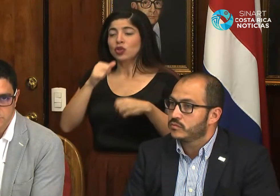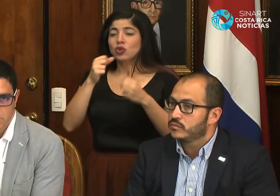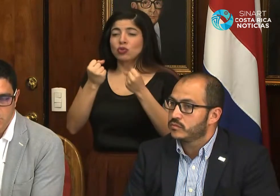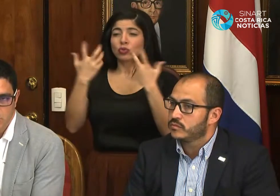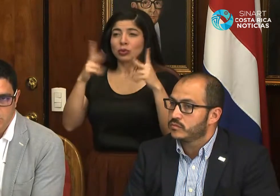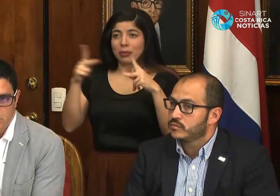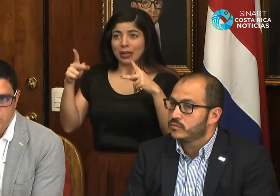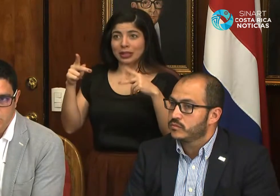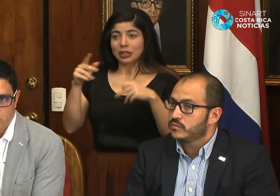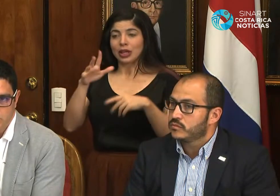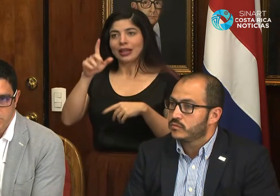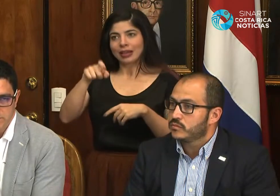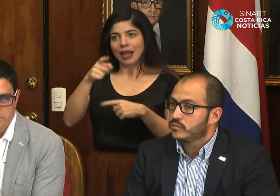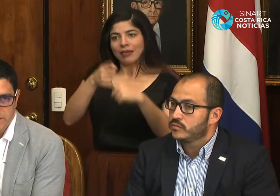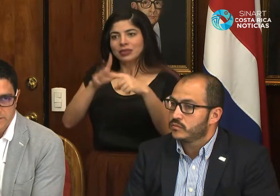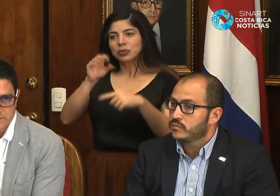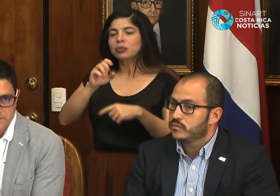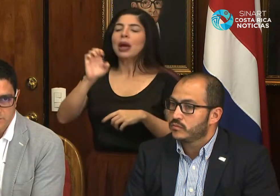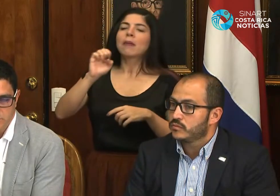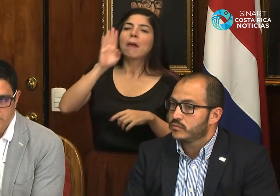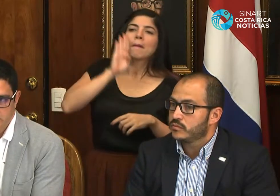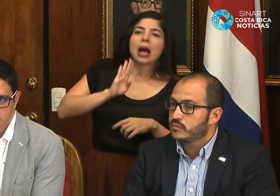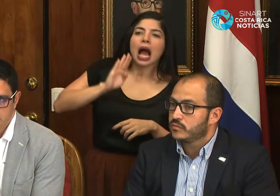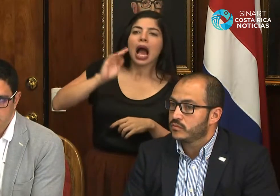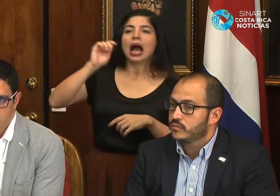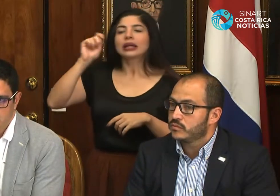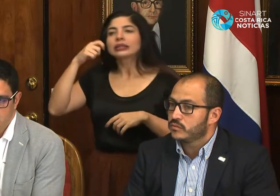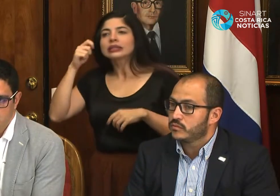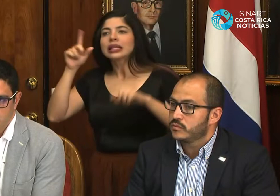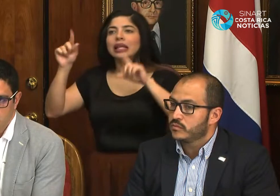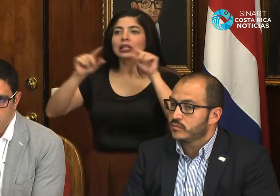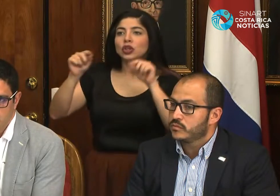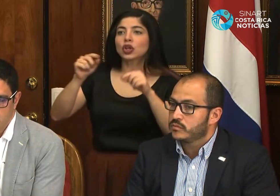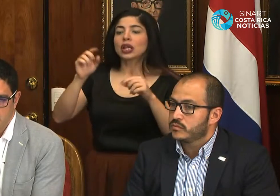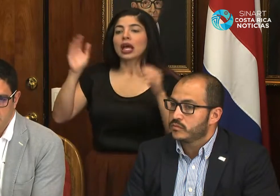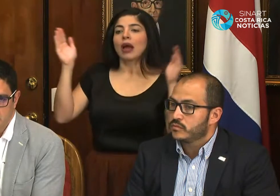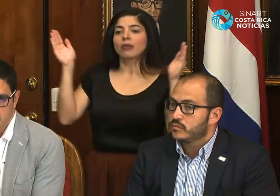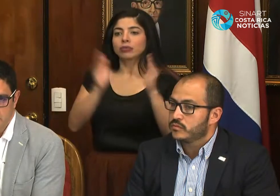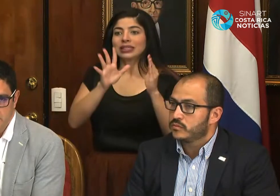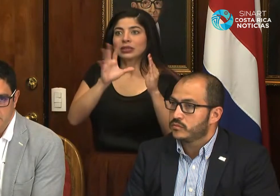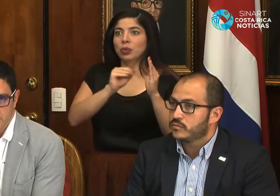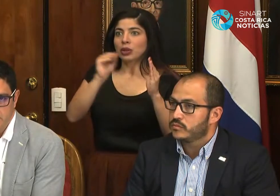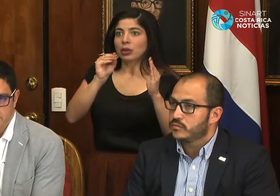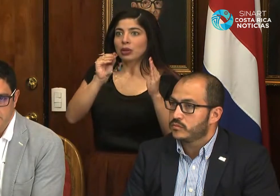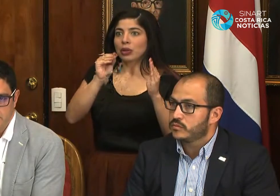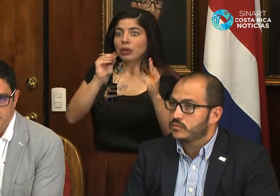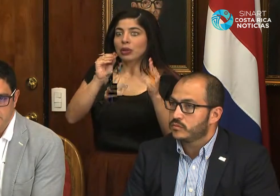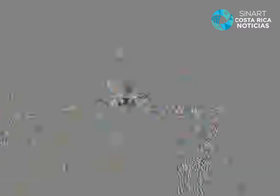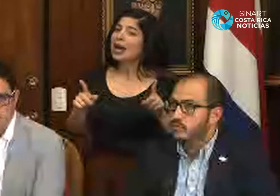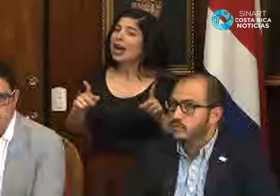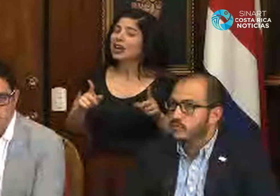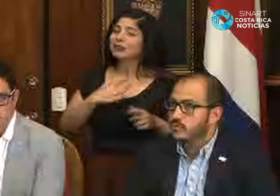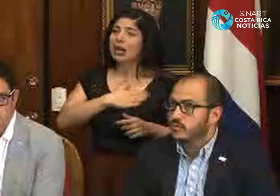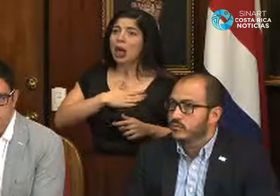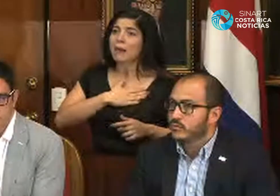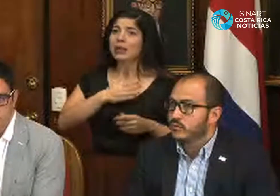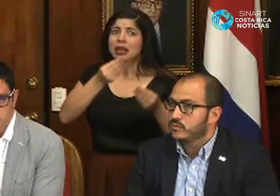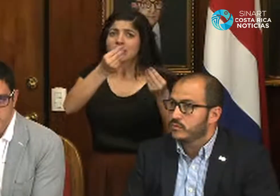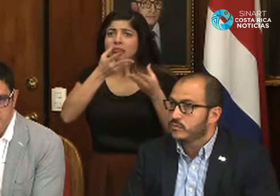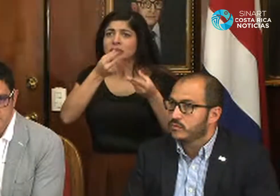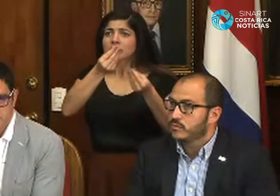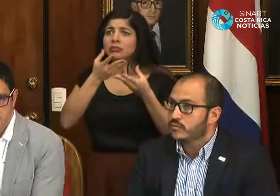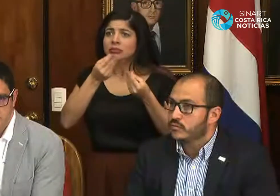concentración, como cines, bares, discotecas, pero lamentablemente hemos